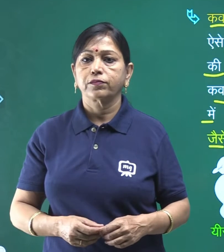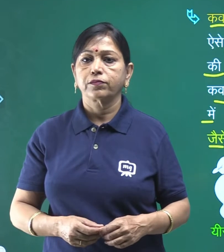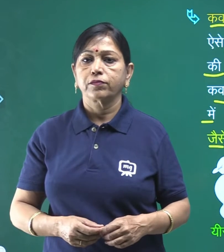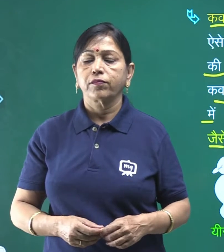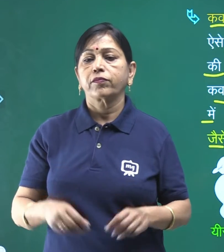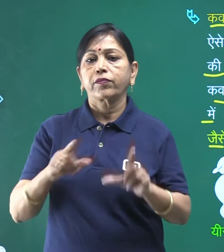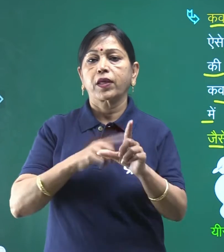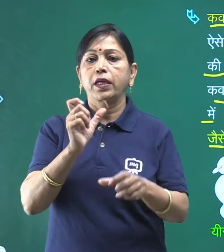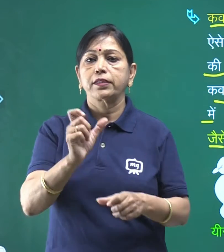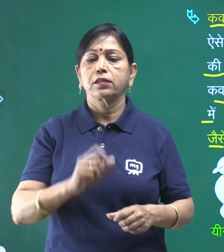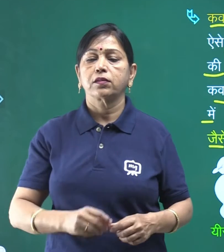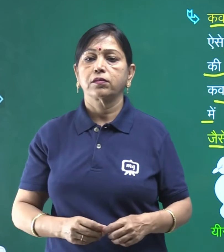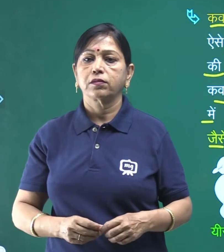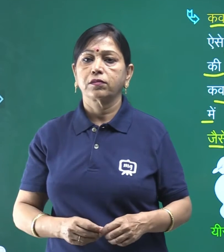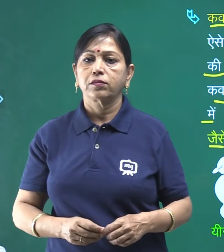यीस्ट,